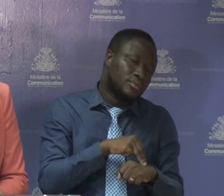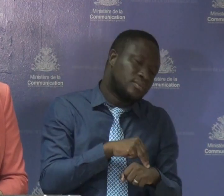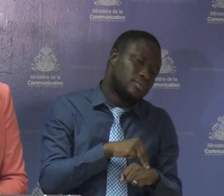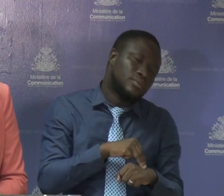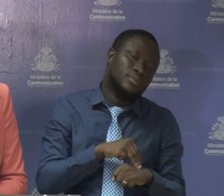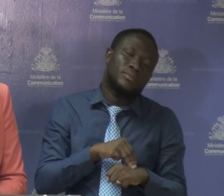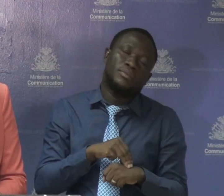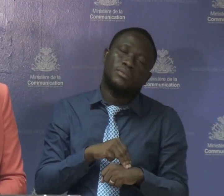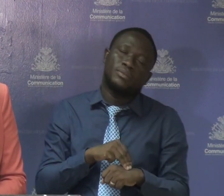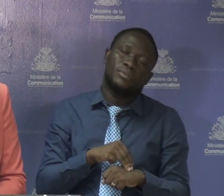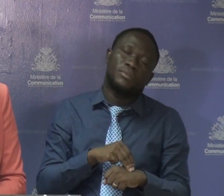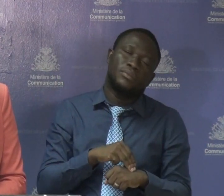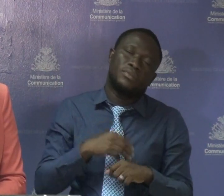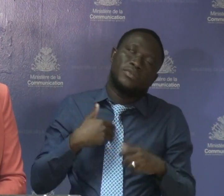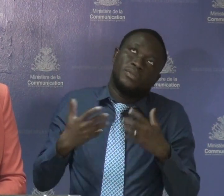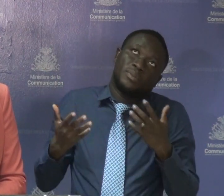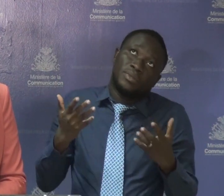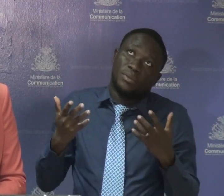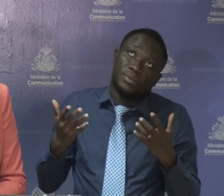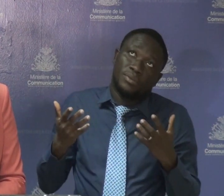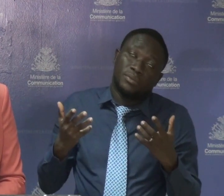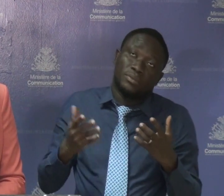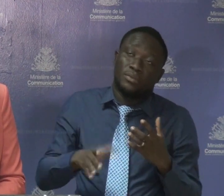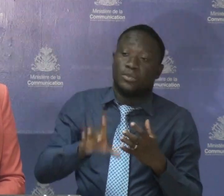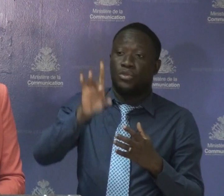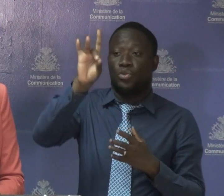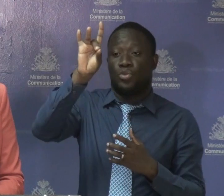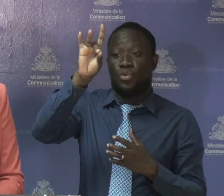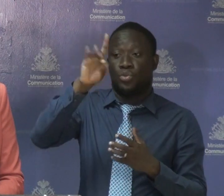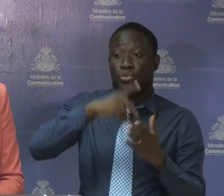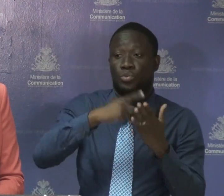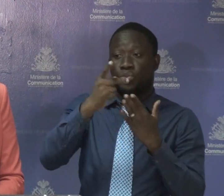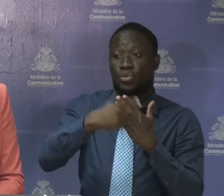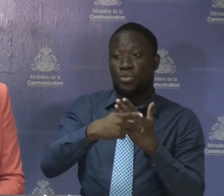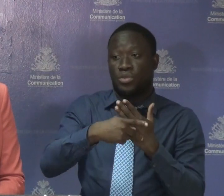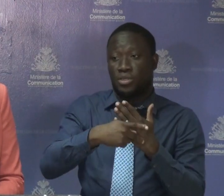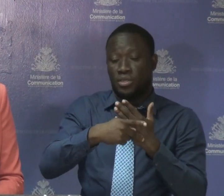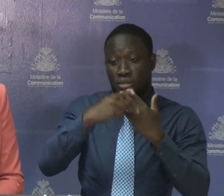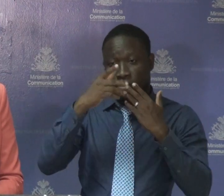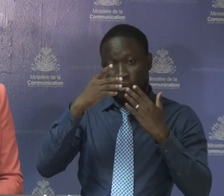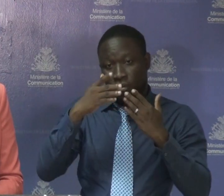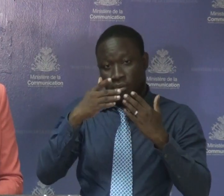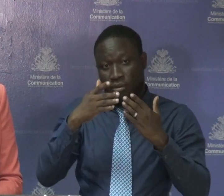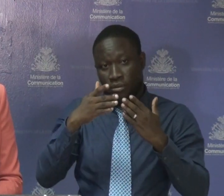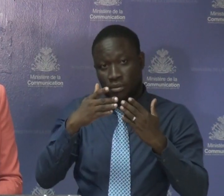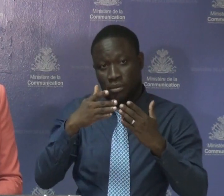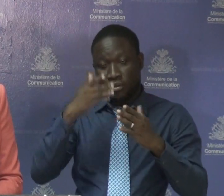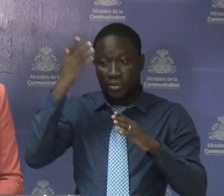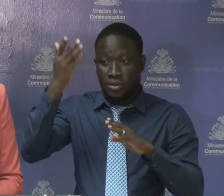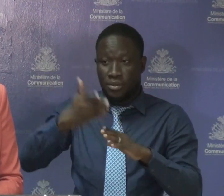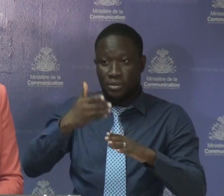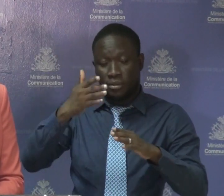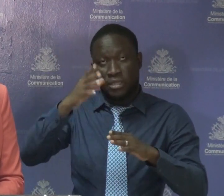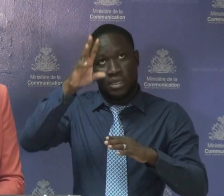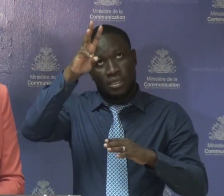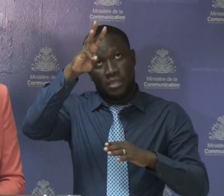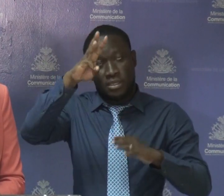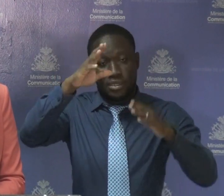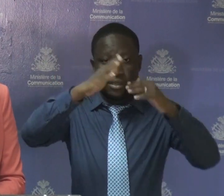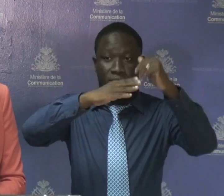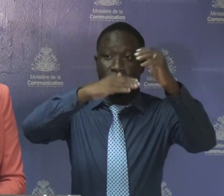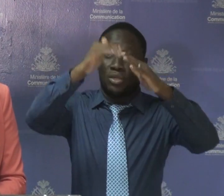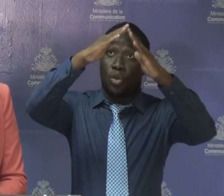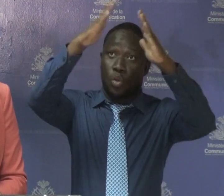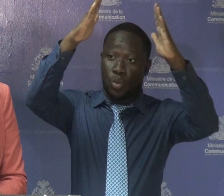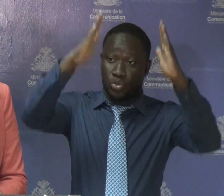avons appuyé près de 8 projets d'investissement touristique, dont 6 dans l'hébergement et 2 dans le